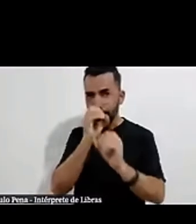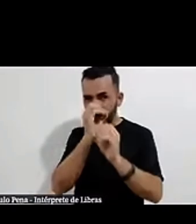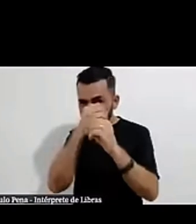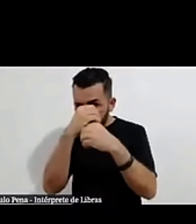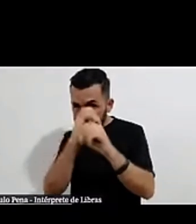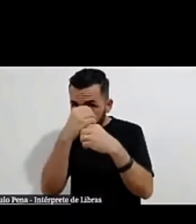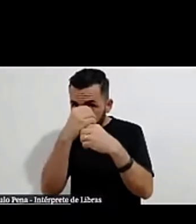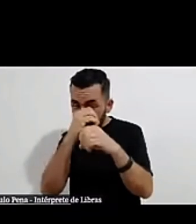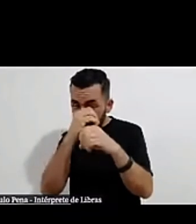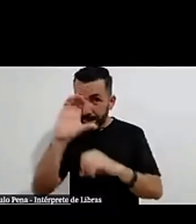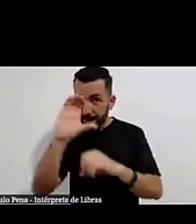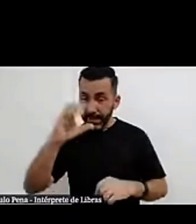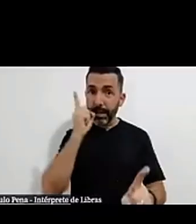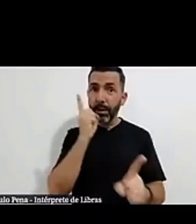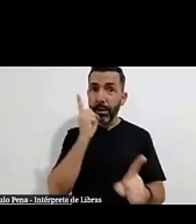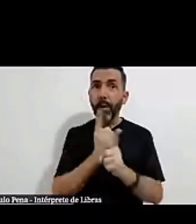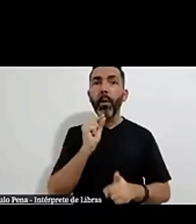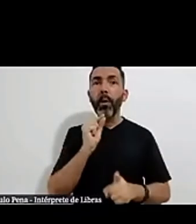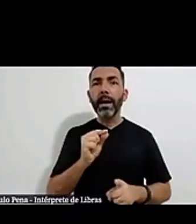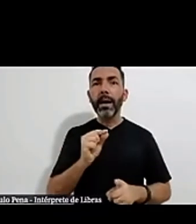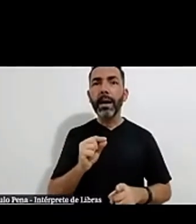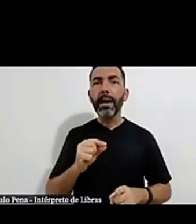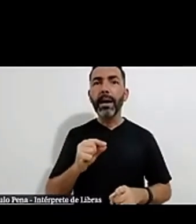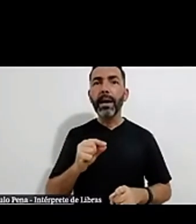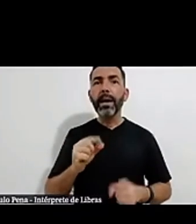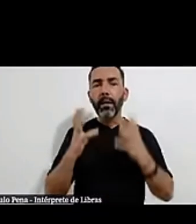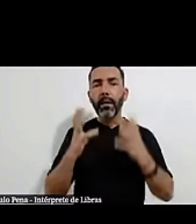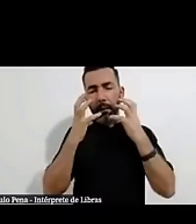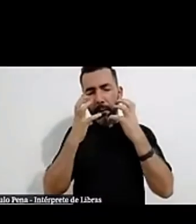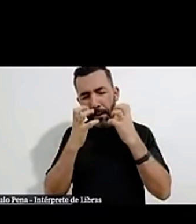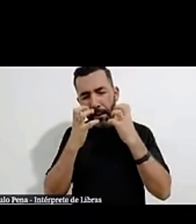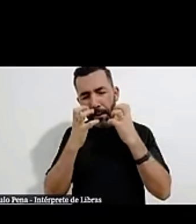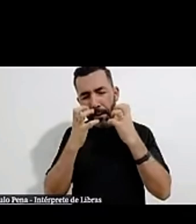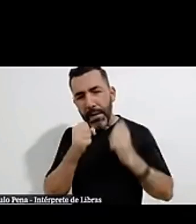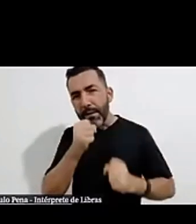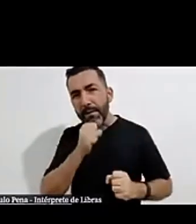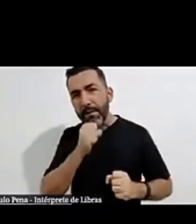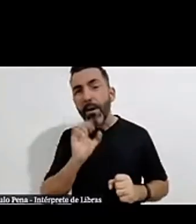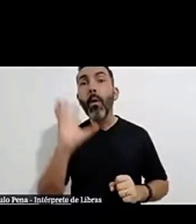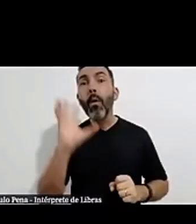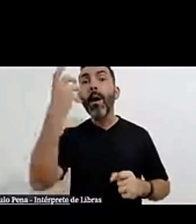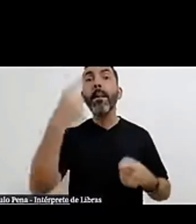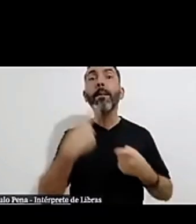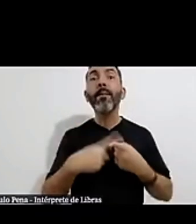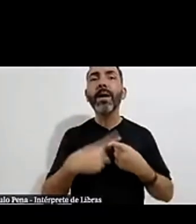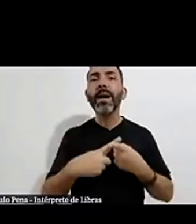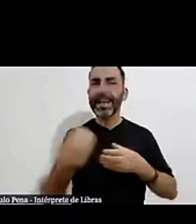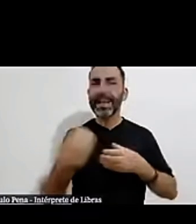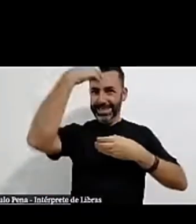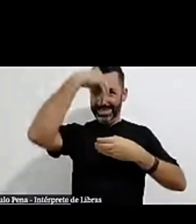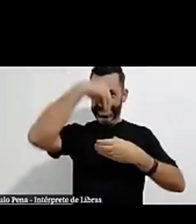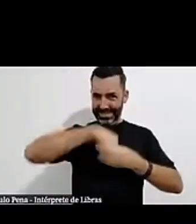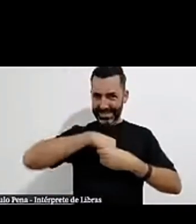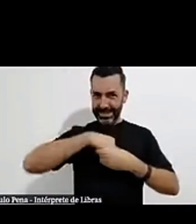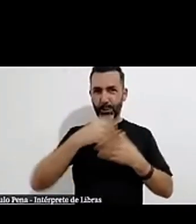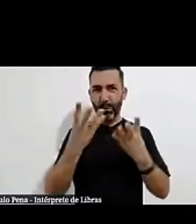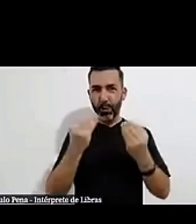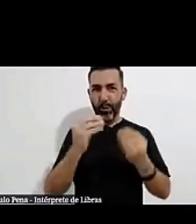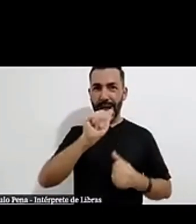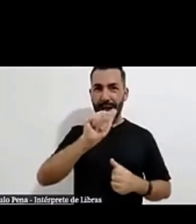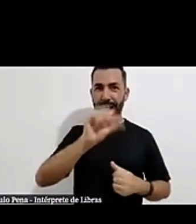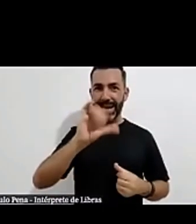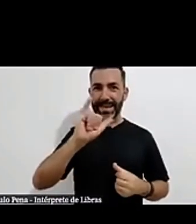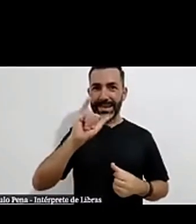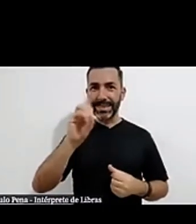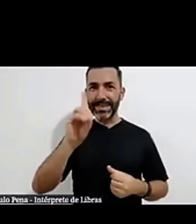envelhecimento precoce acontece por conta do excesso de radicais livres no organismo, acidez, tá certo?